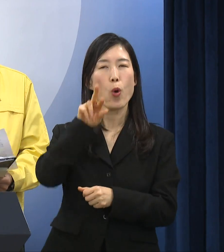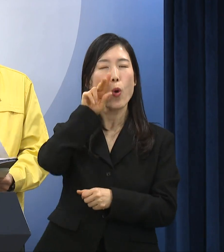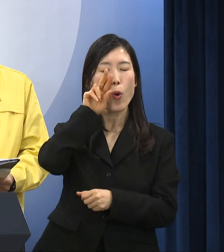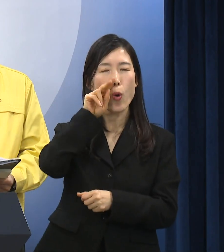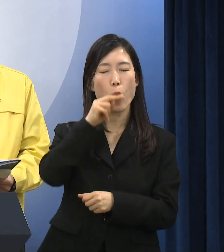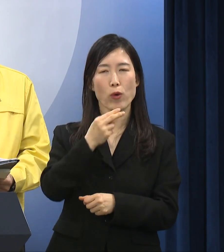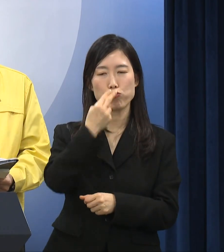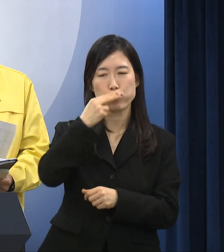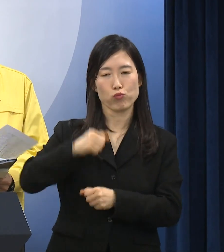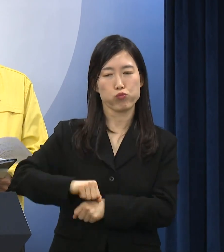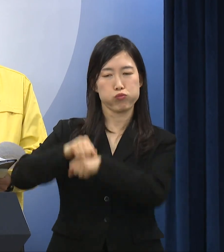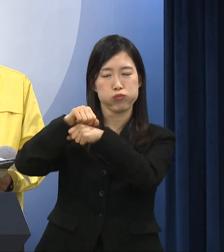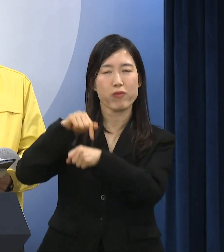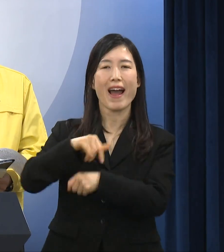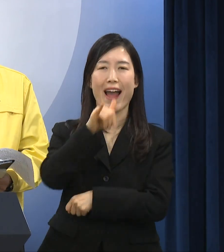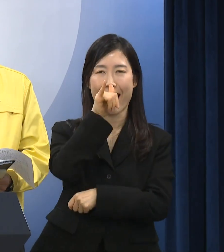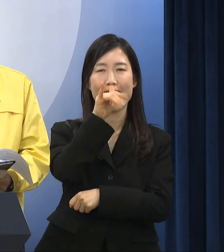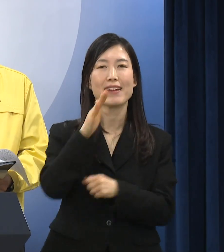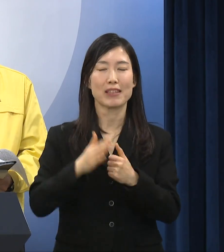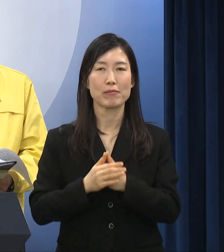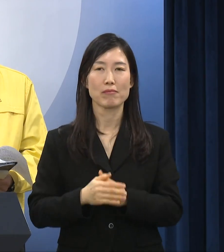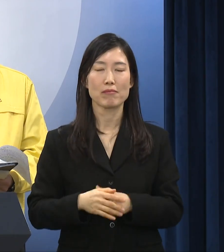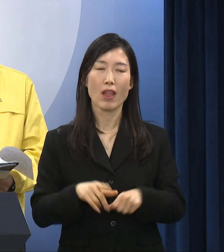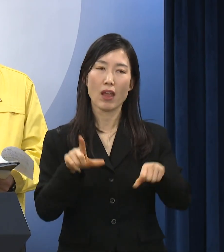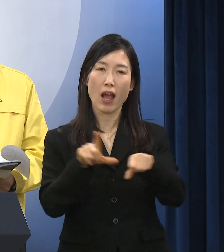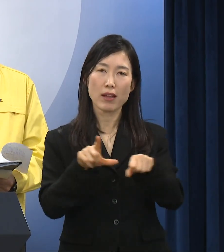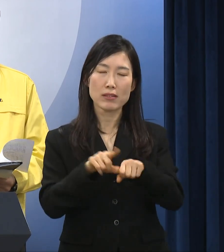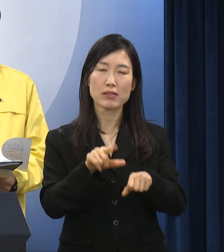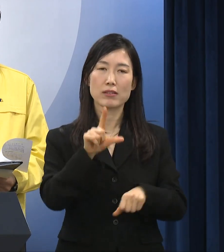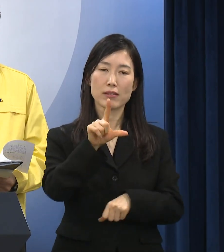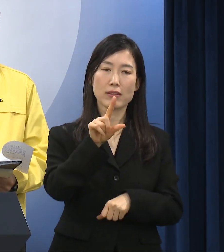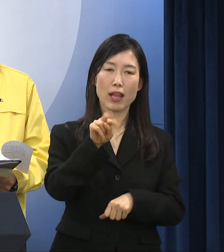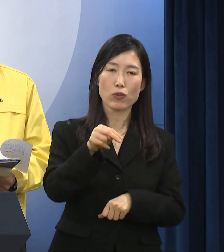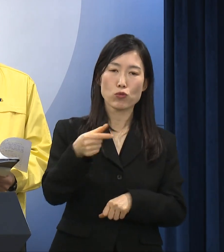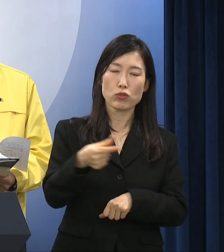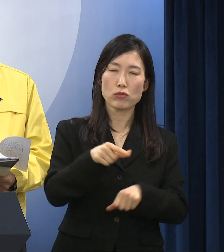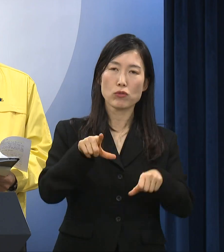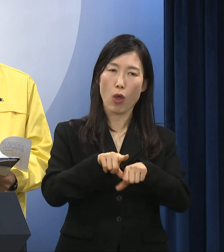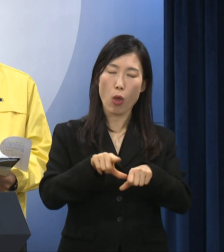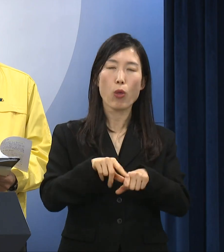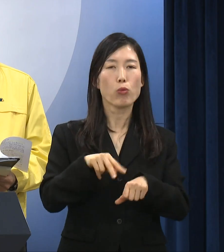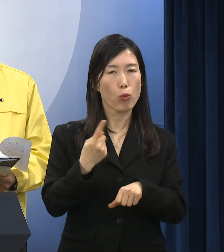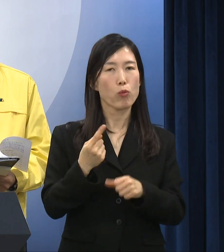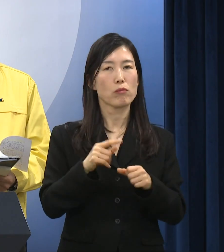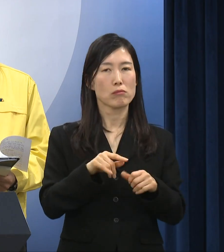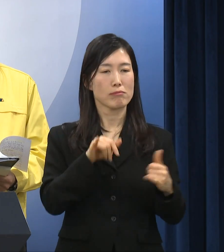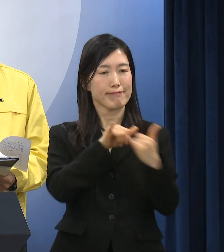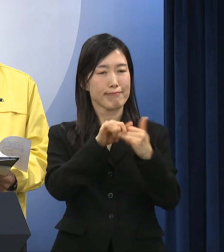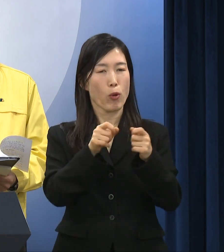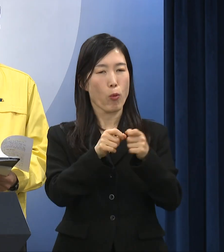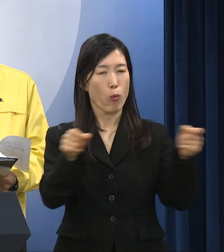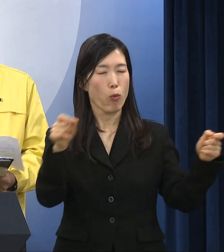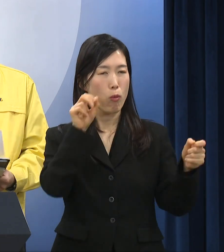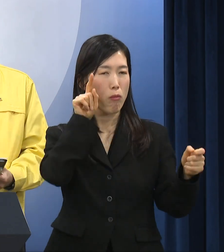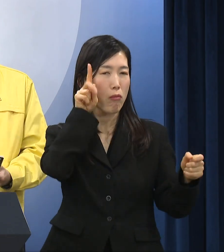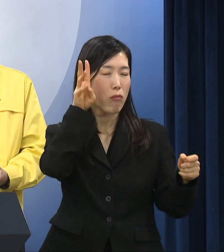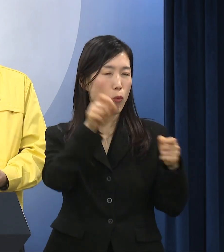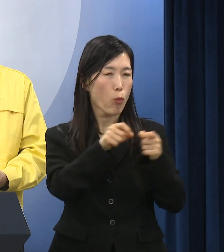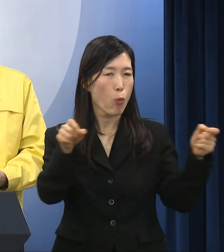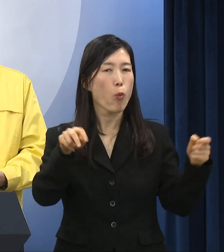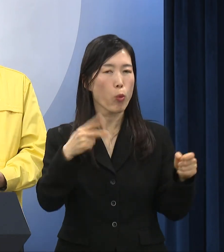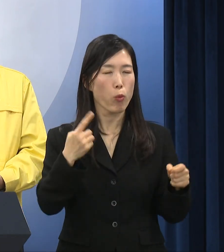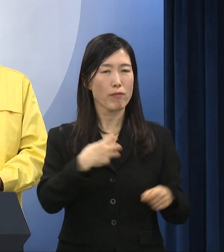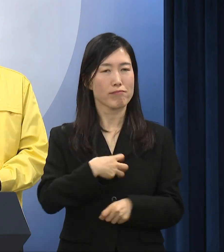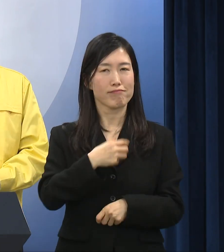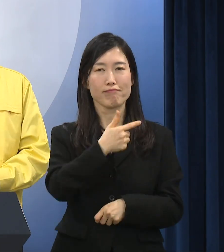때 LNG 부분에 있어서의 수급도 상당 기간이 장기화된다 하더라도 걱정할 문제는